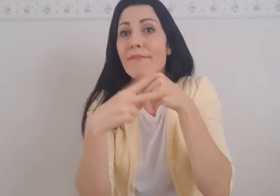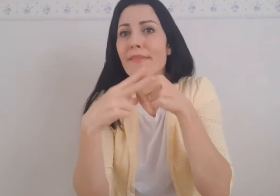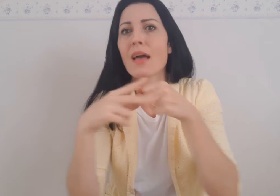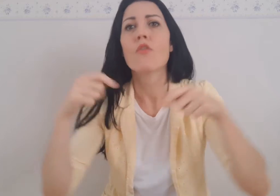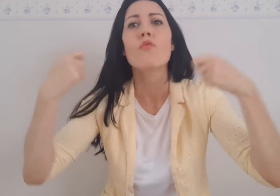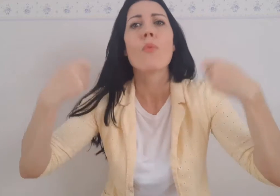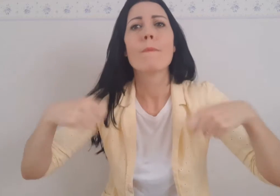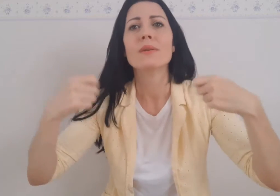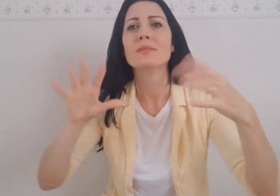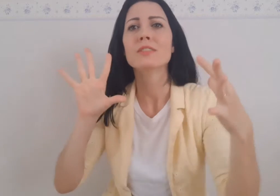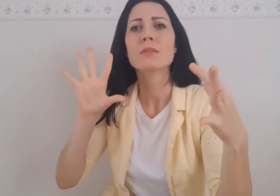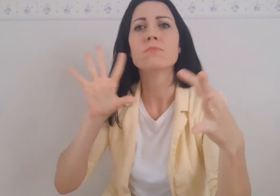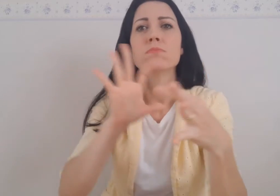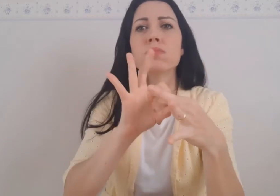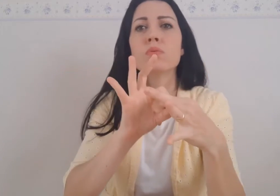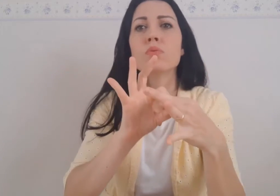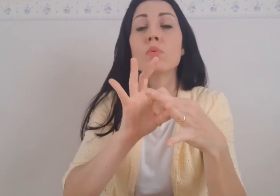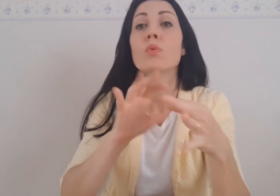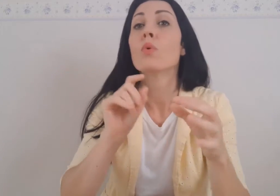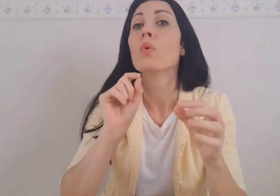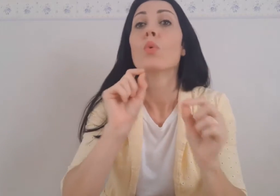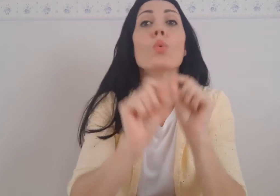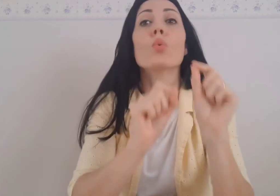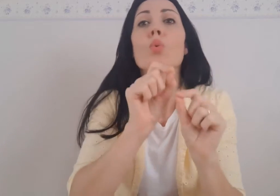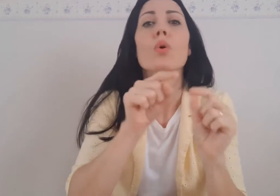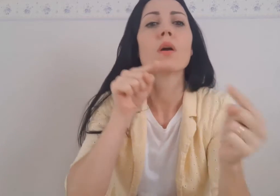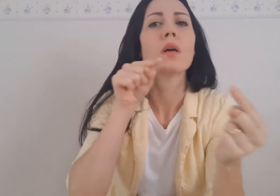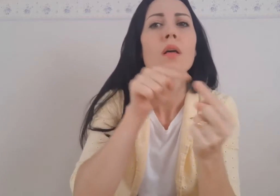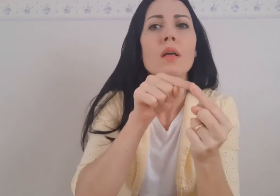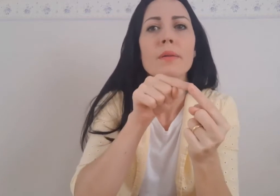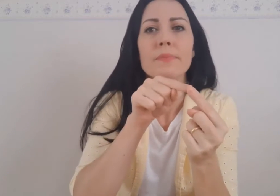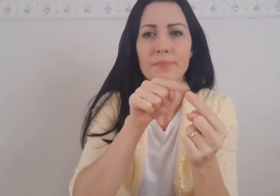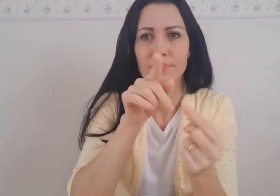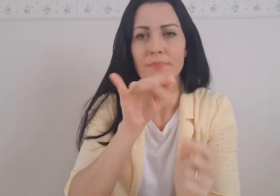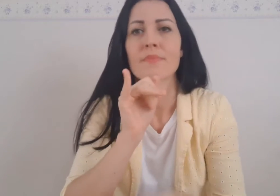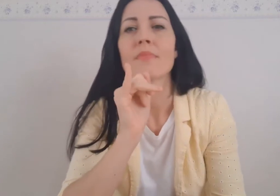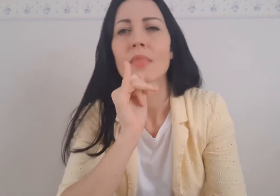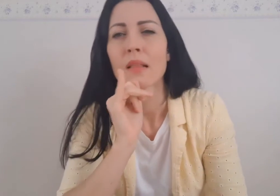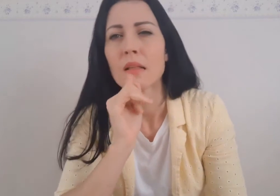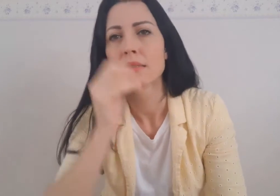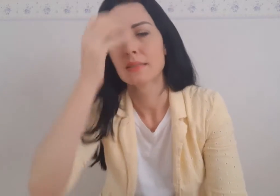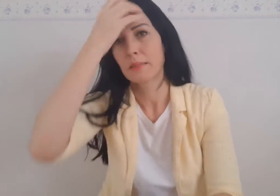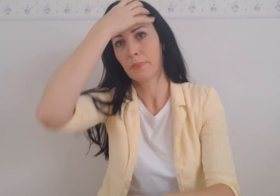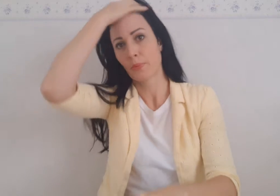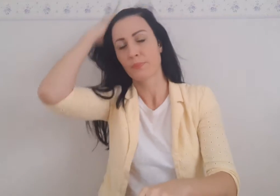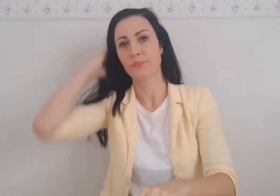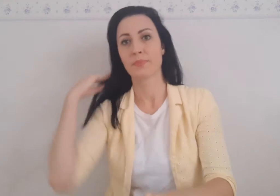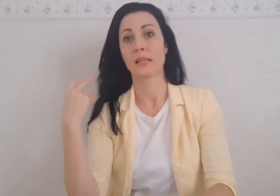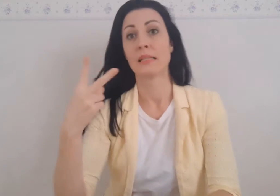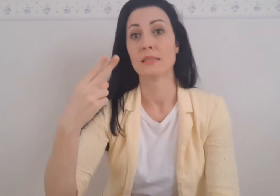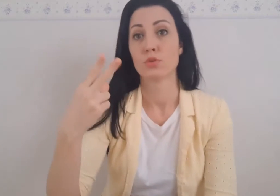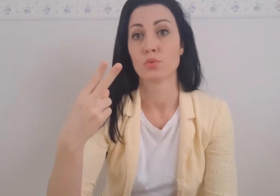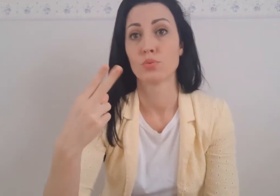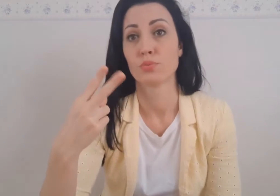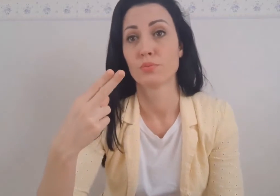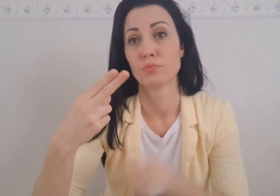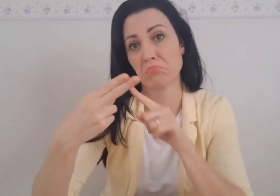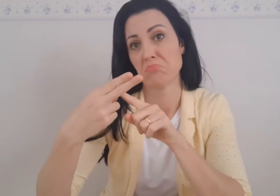São verbos que precisam de concordância com o que é utilizado. Por exemplo, uma